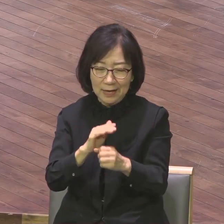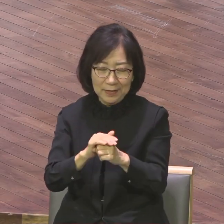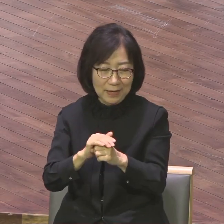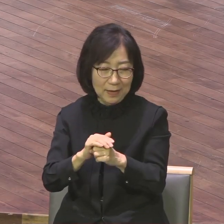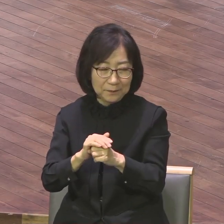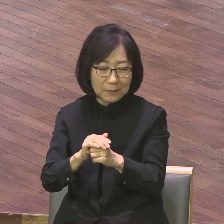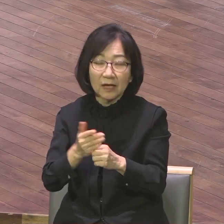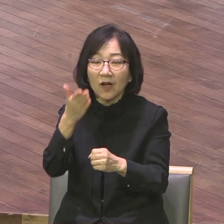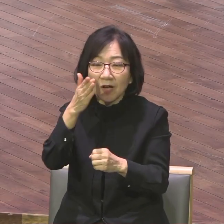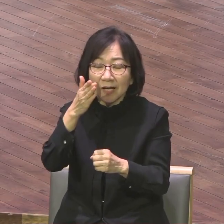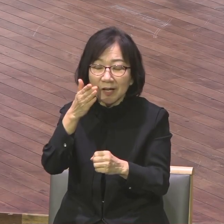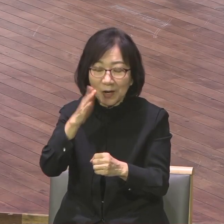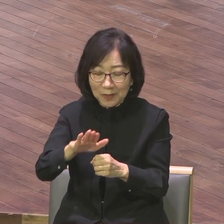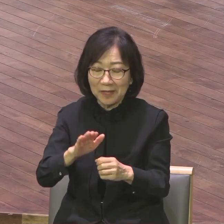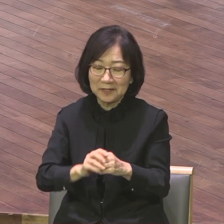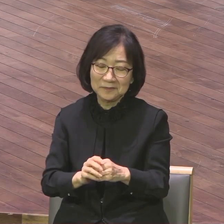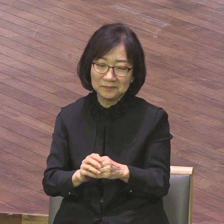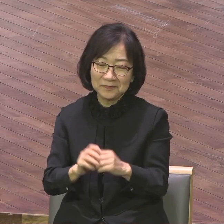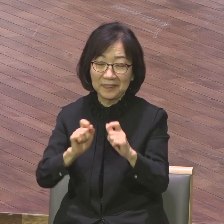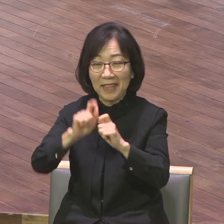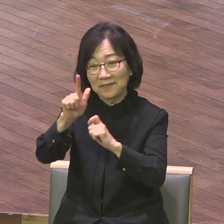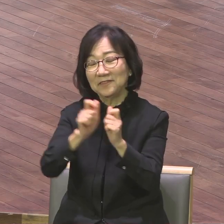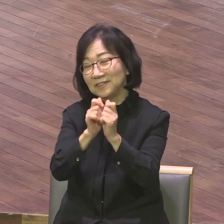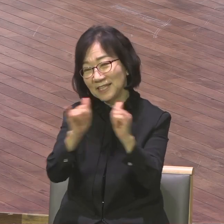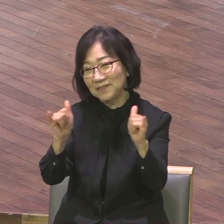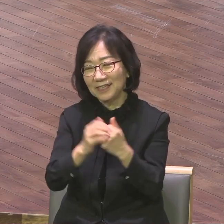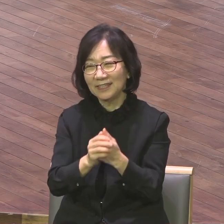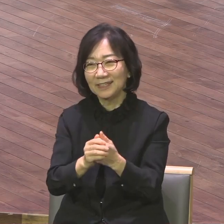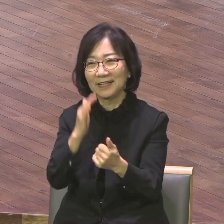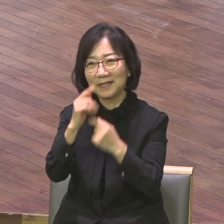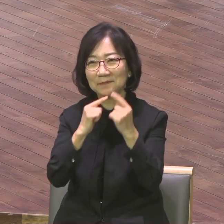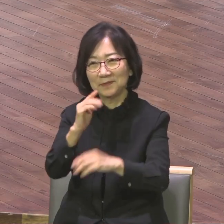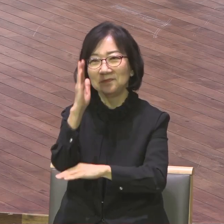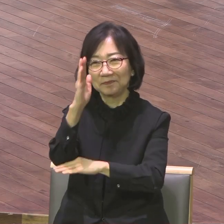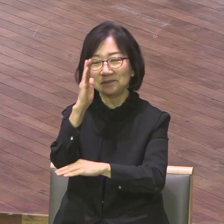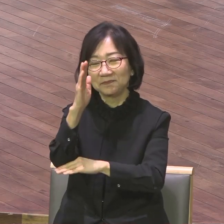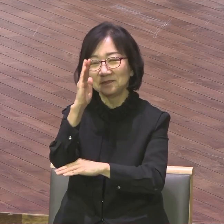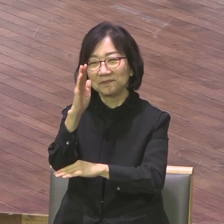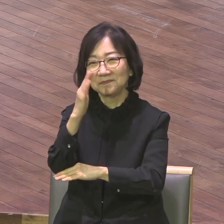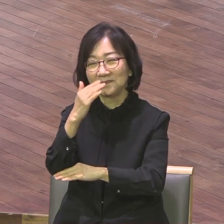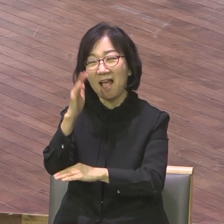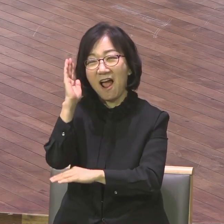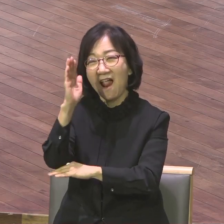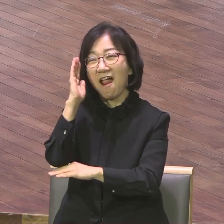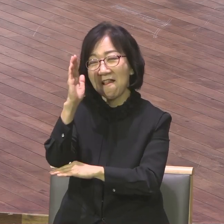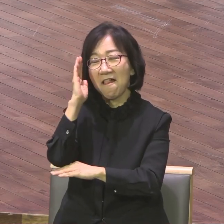그런데 안타깝게도 많은 사람들이 말씀을 직면하는 것이 아니라 회피해요.